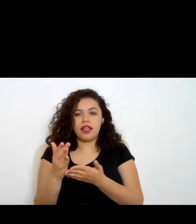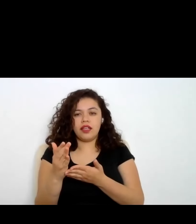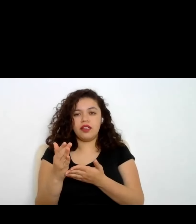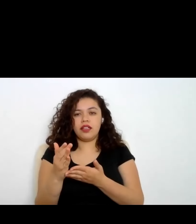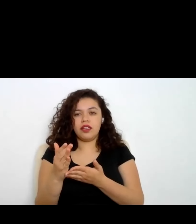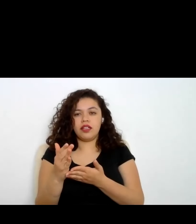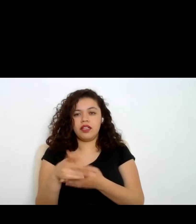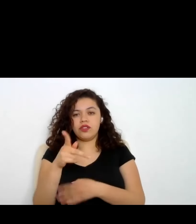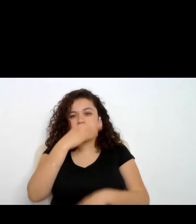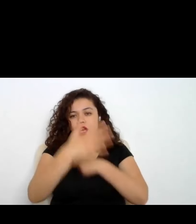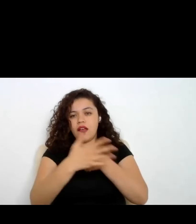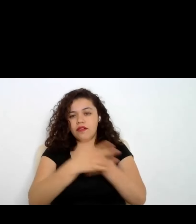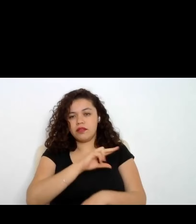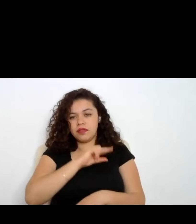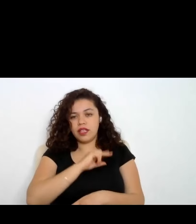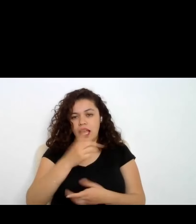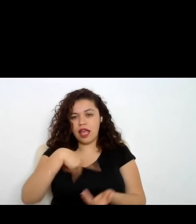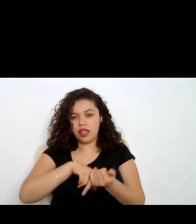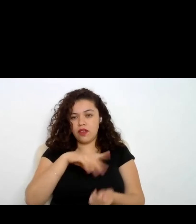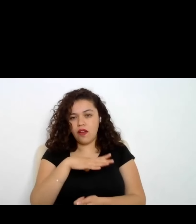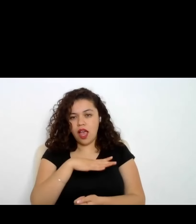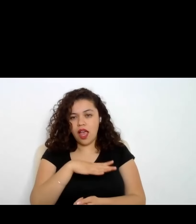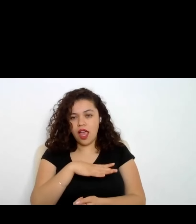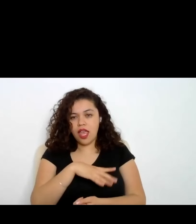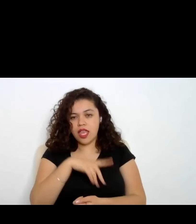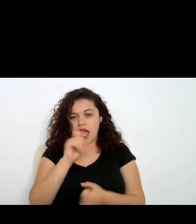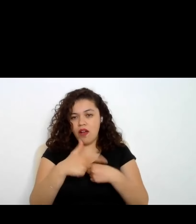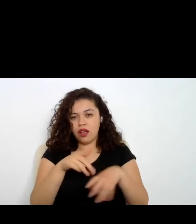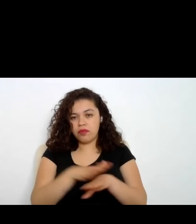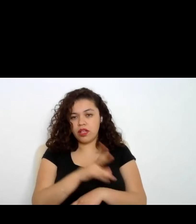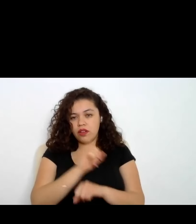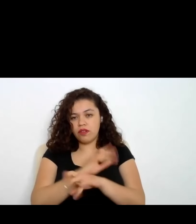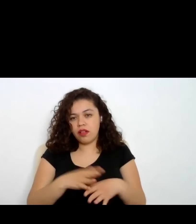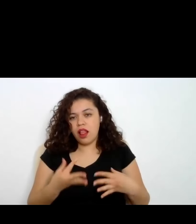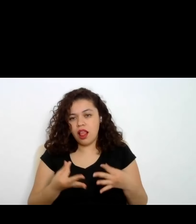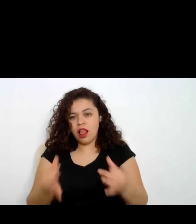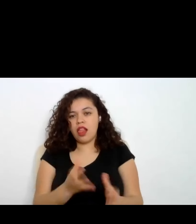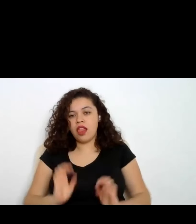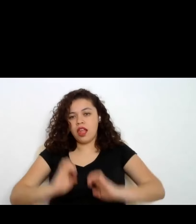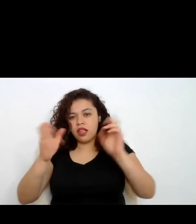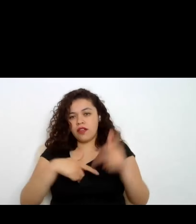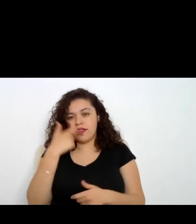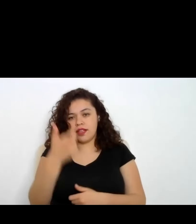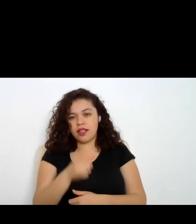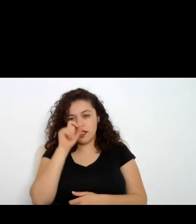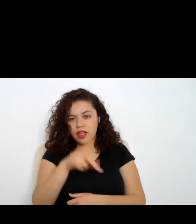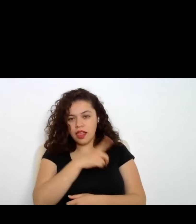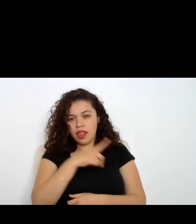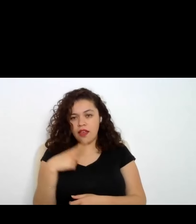su aviso de privacidad original. Como ya vimos, pues los datos personales sensibles, patrimoniales y financieros sí requieren de